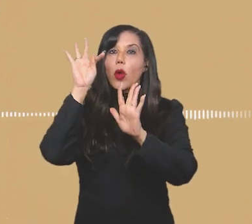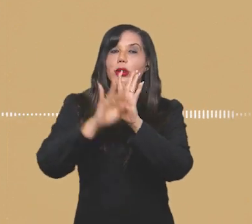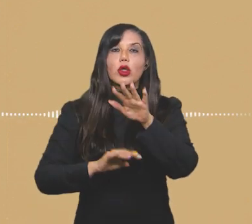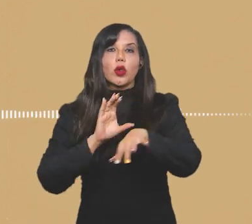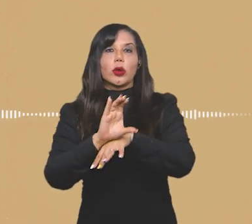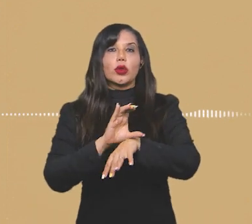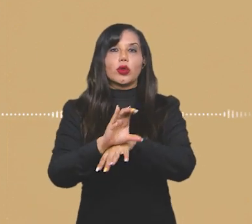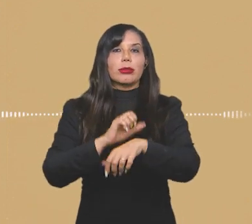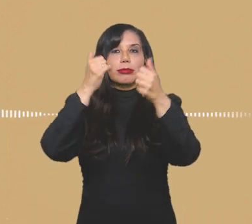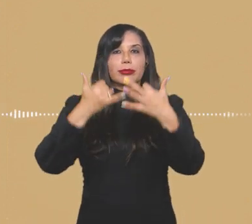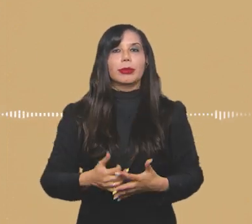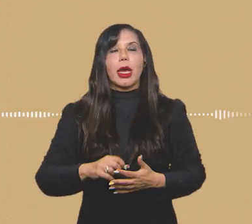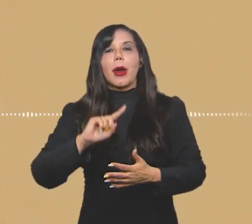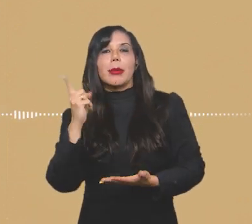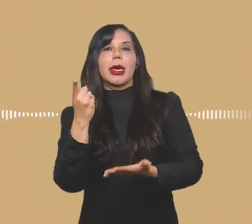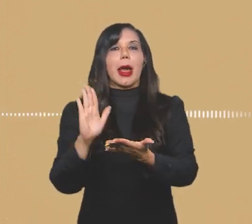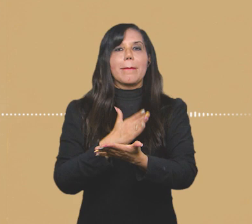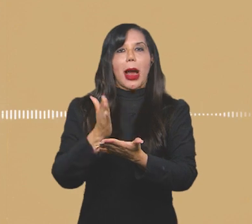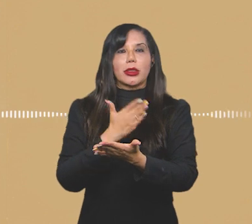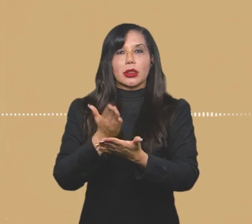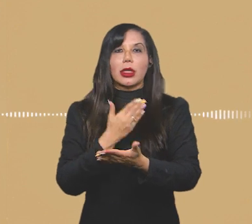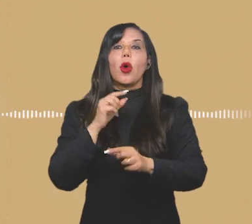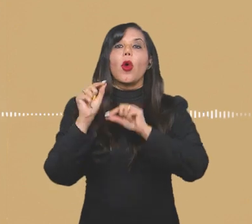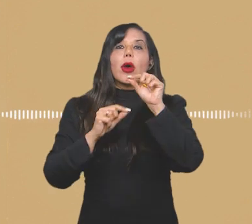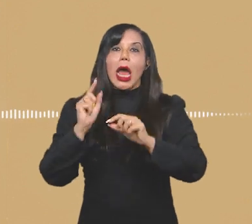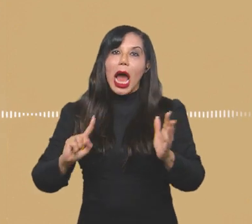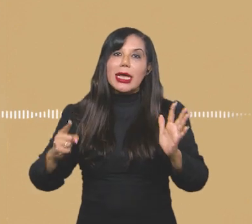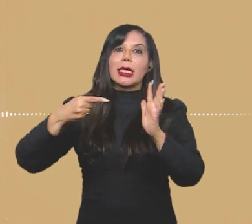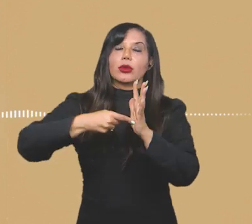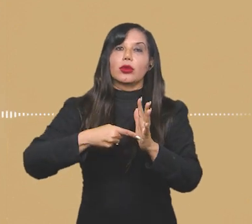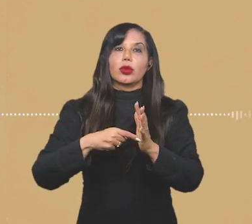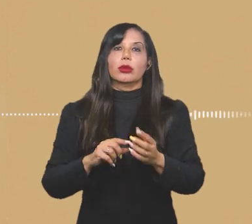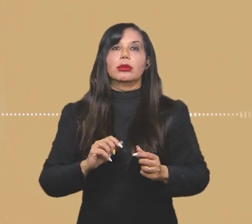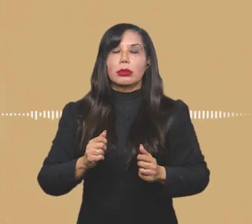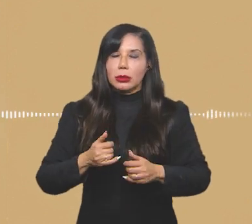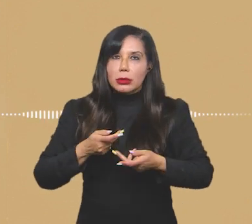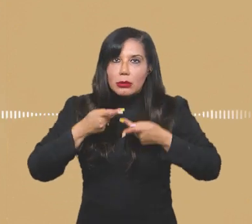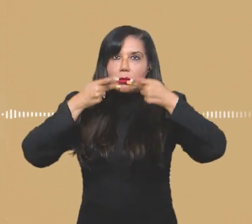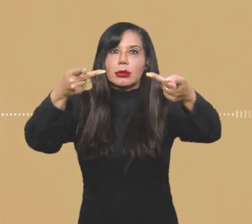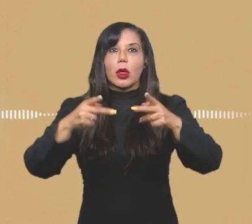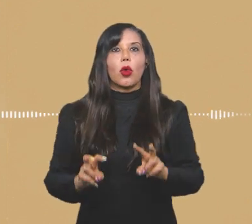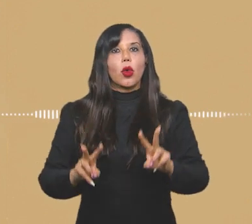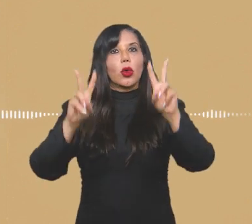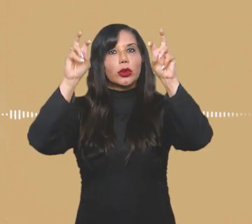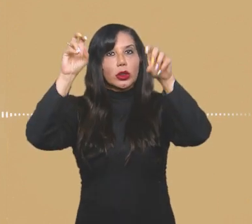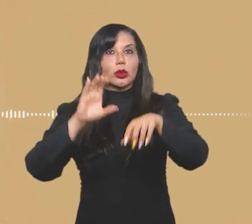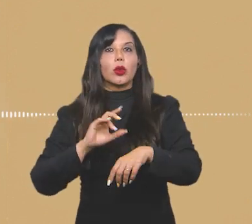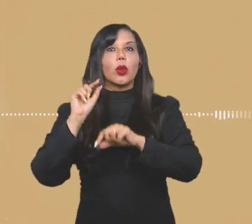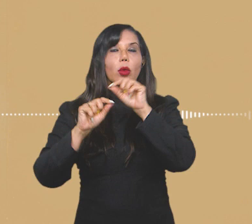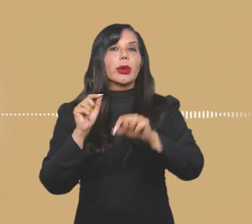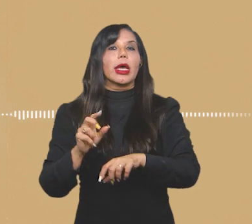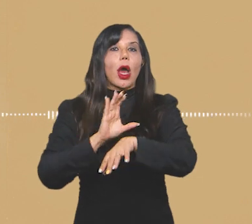texto constitucional é destacado na primeira página da publicação. A denúncia segue em tom elevado. O título 2º